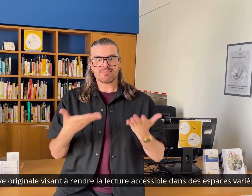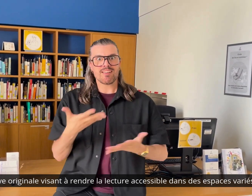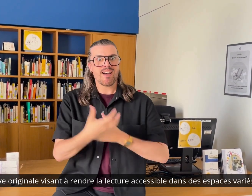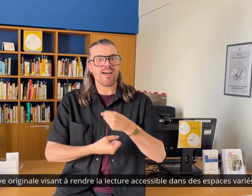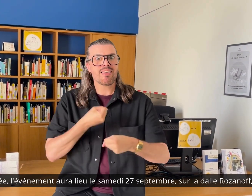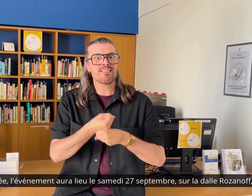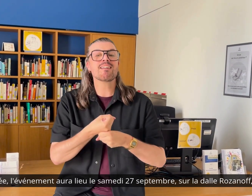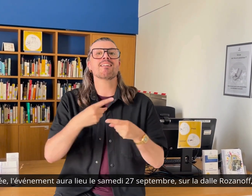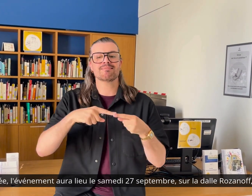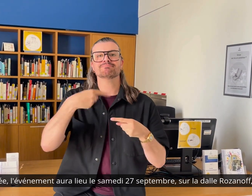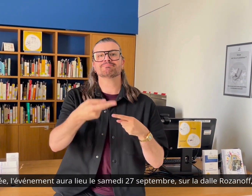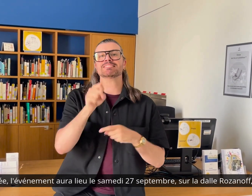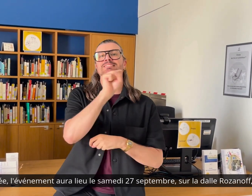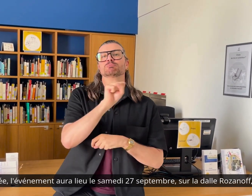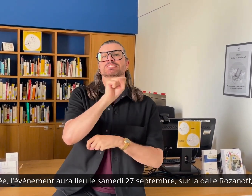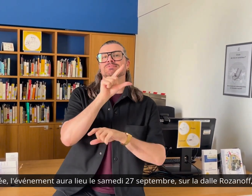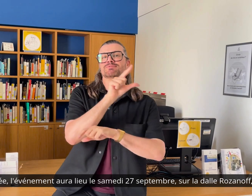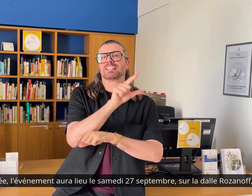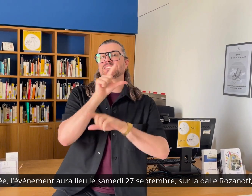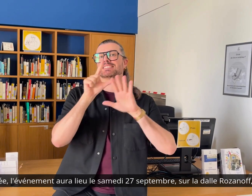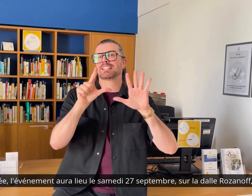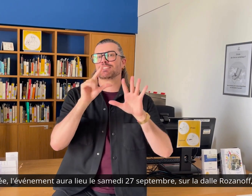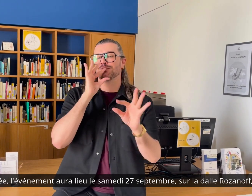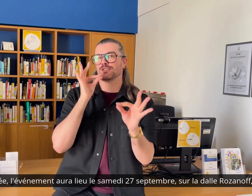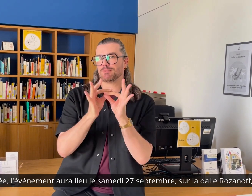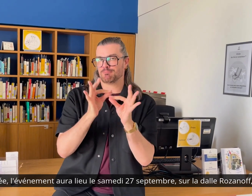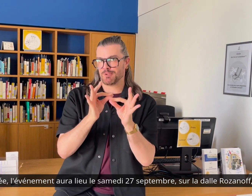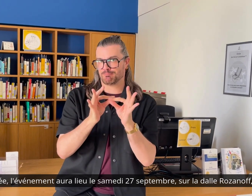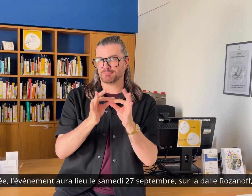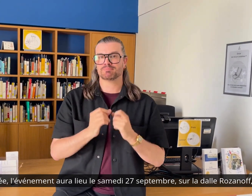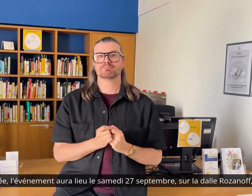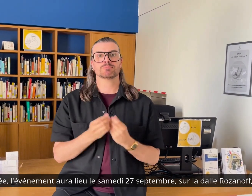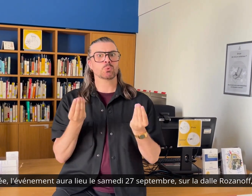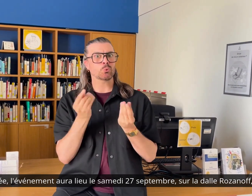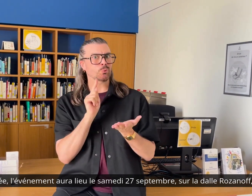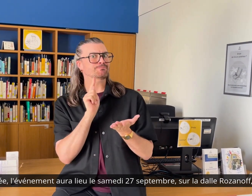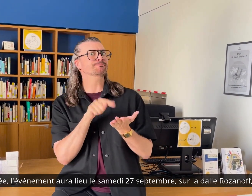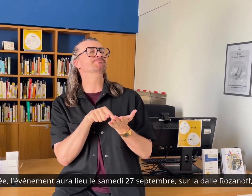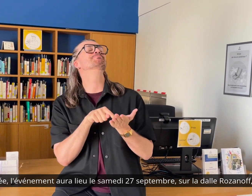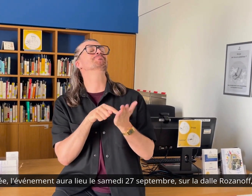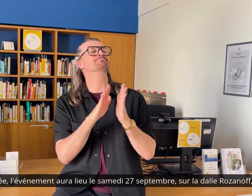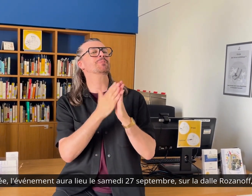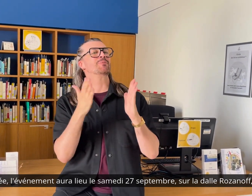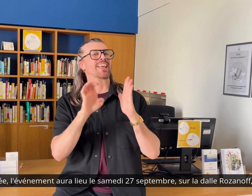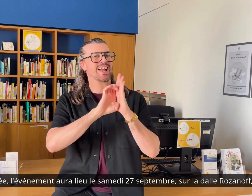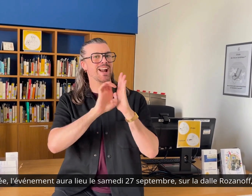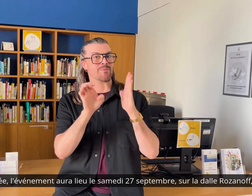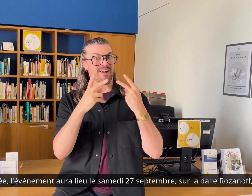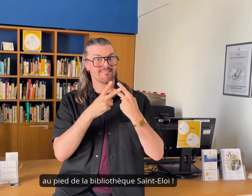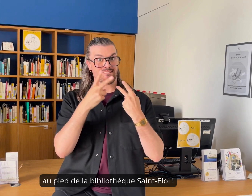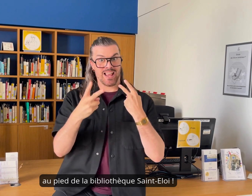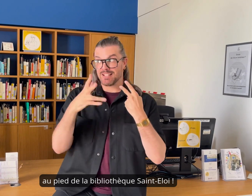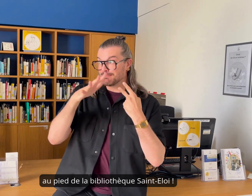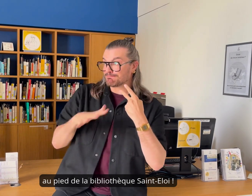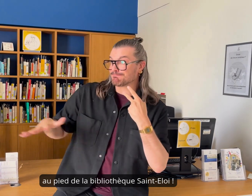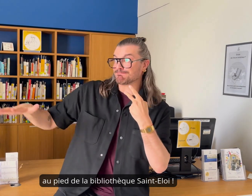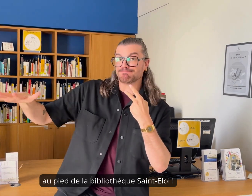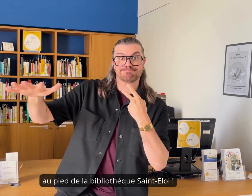des espaces variés. Cette année, l'événement aura lieu le samedi 27 septembre sur la dalle Rosanoff, au pied